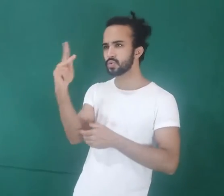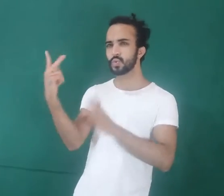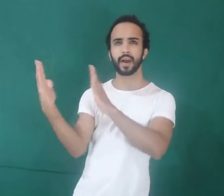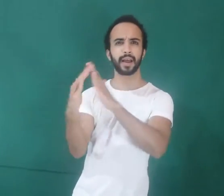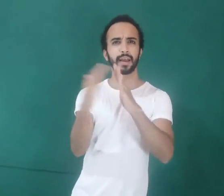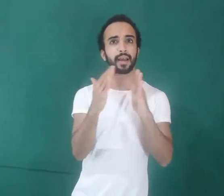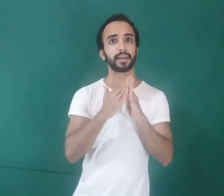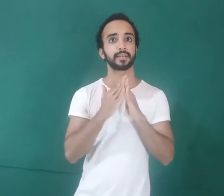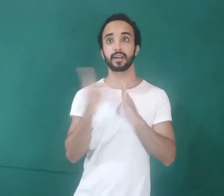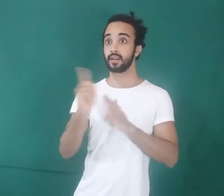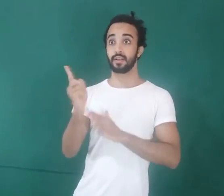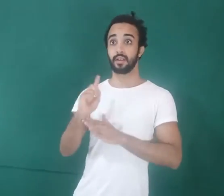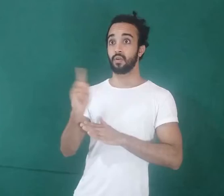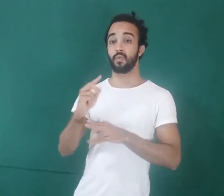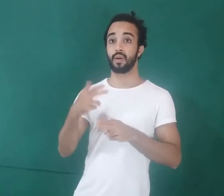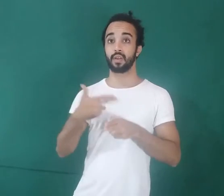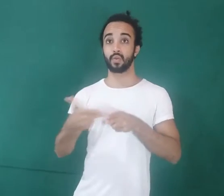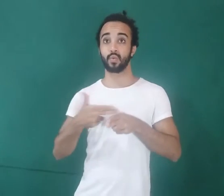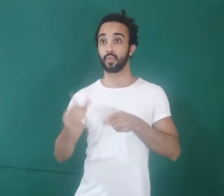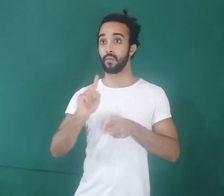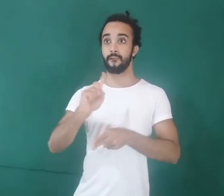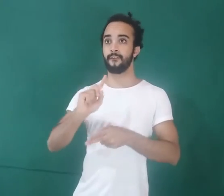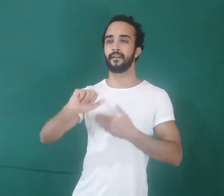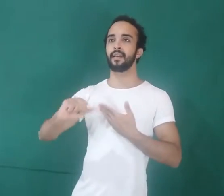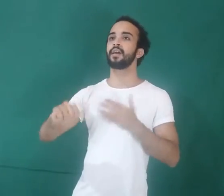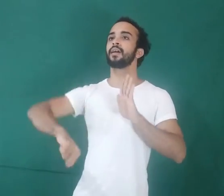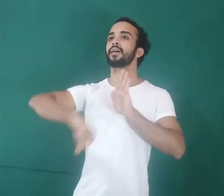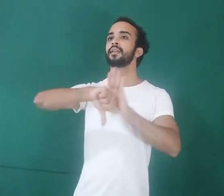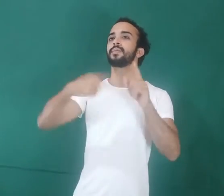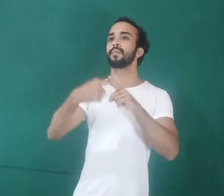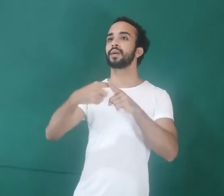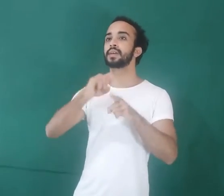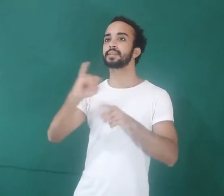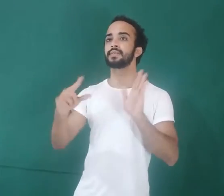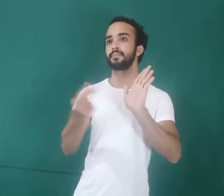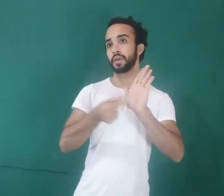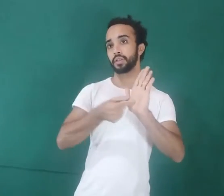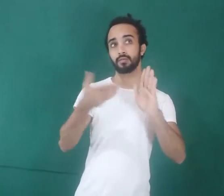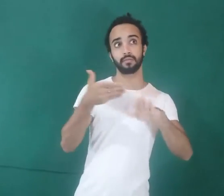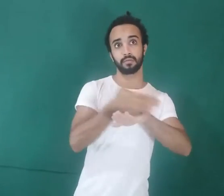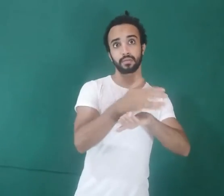ao pudor estar sem roupa, porque quem está naquela plataforma, se ela se ofender com aquilo, ela pode desligar. Uhum.